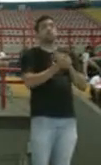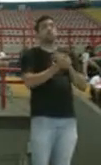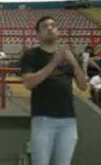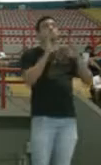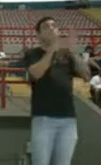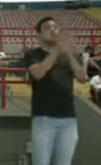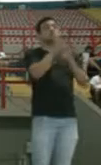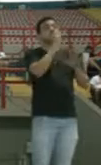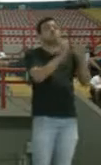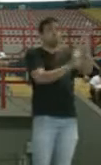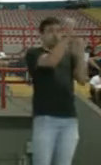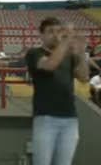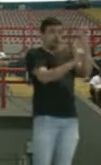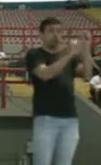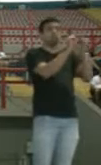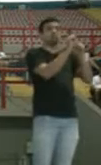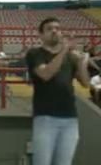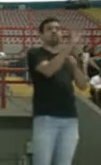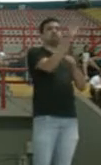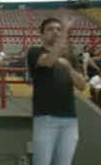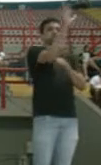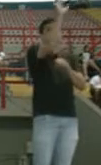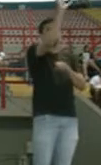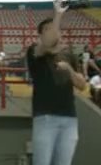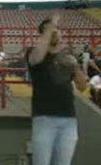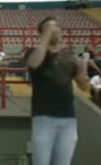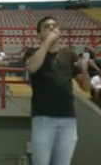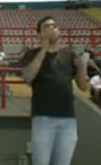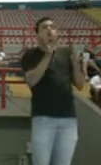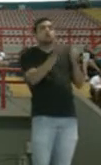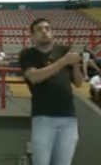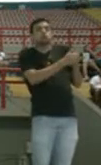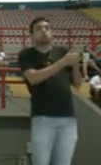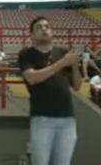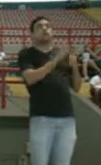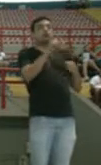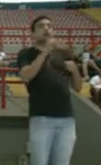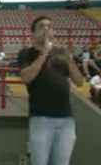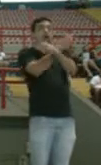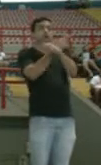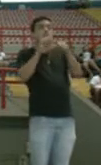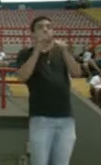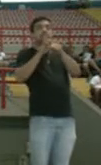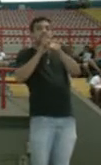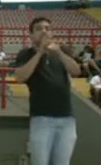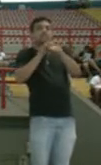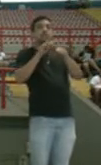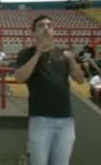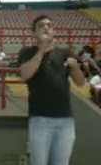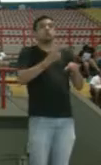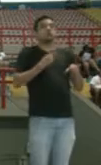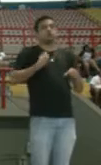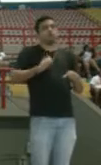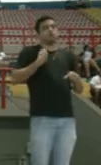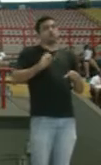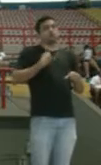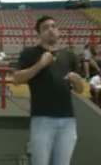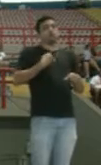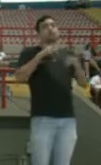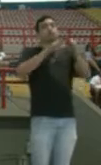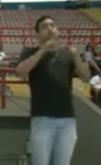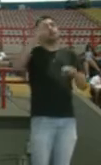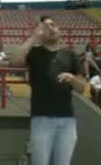agora com a fábrica e a fuligem, quem está se camuflando é o animal mais escuro, ele é que começa a sobreviver.